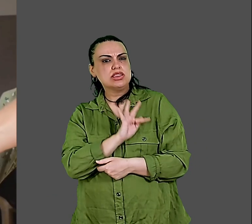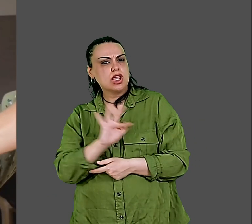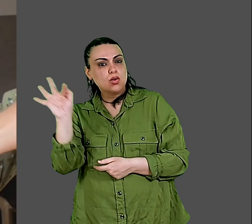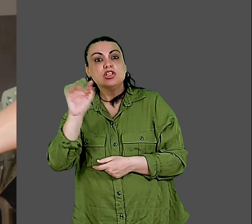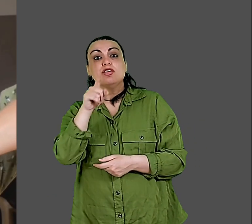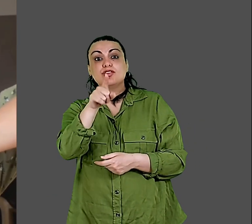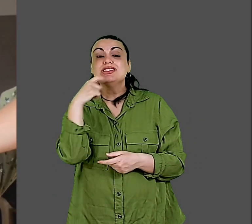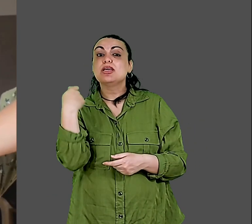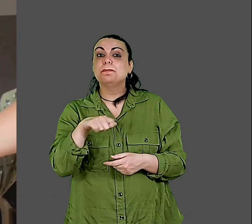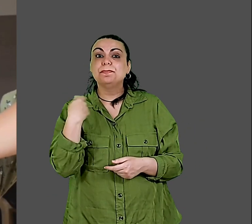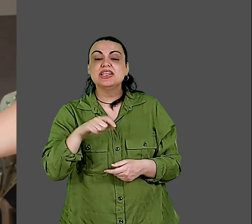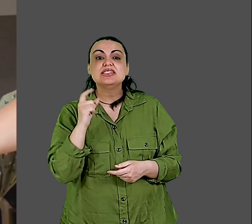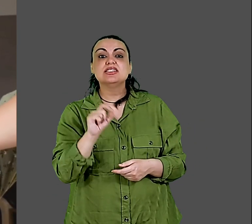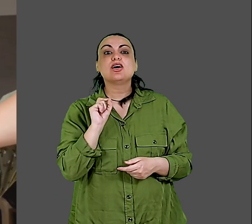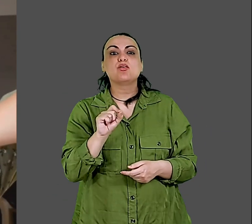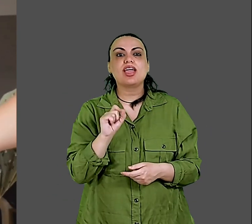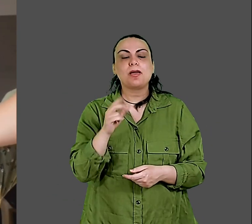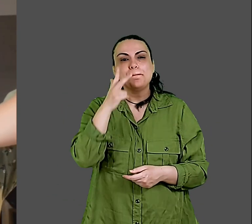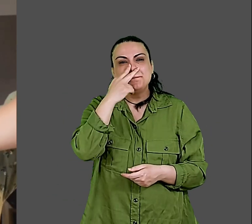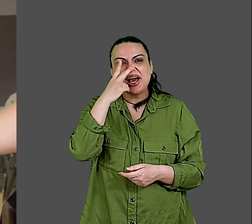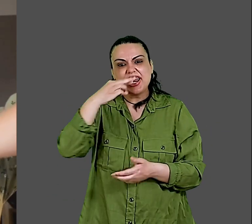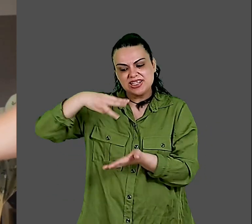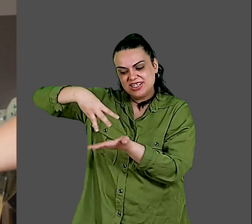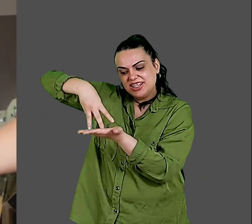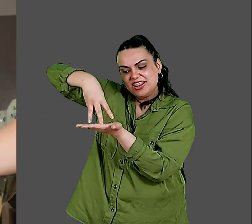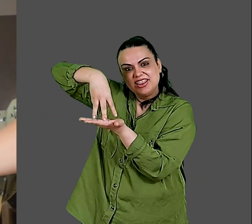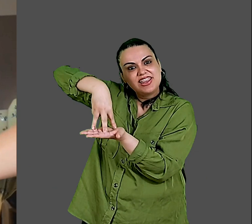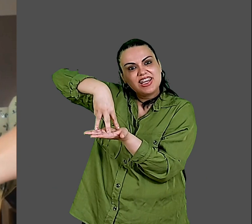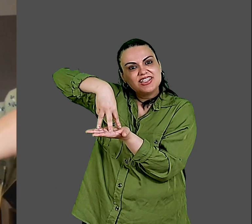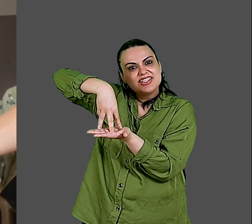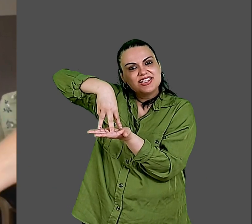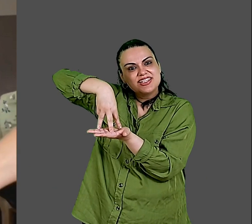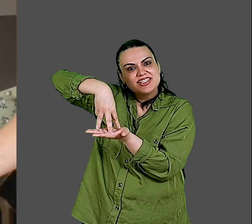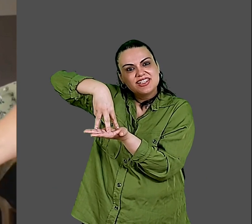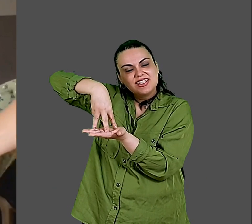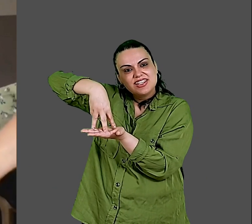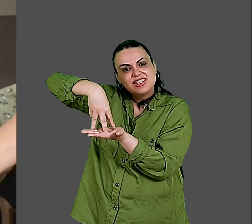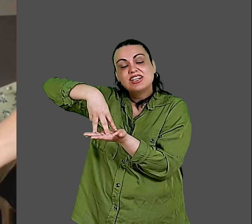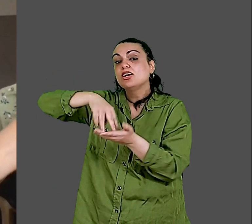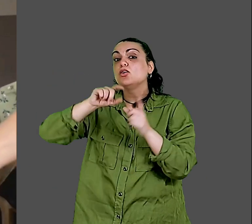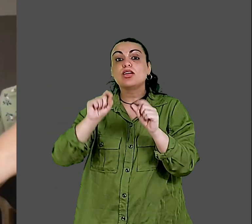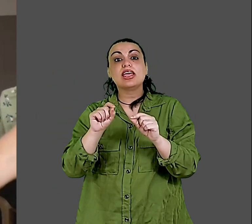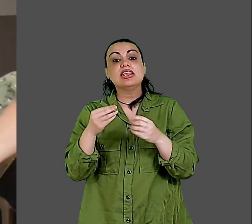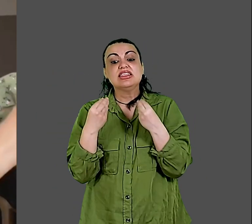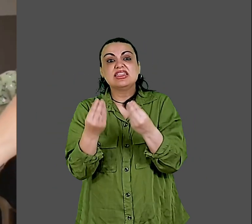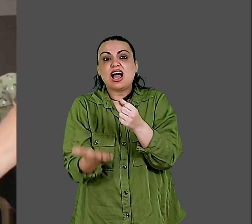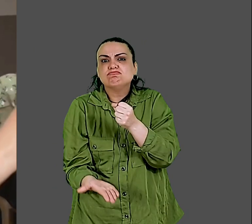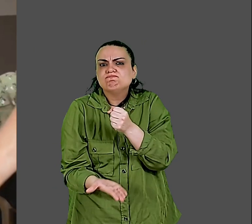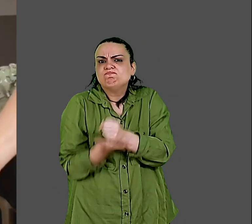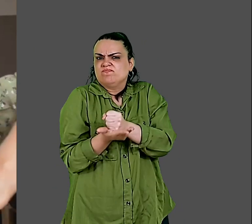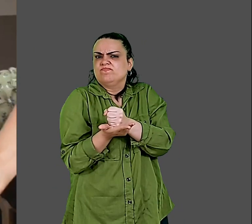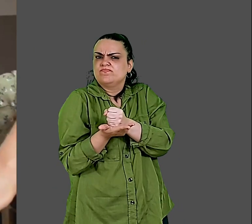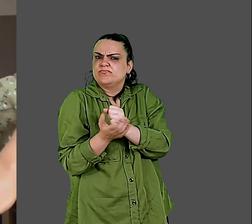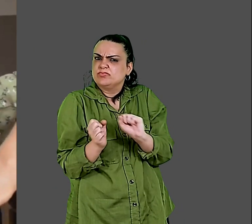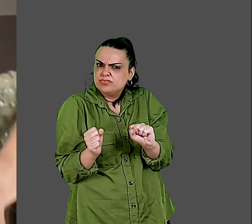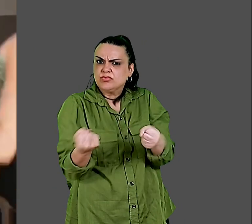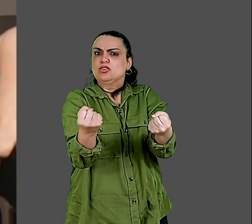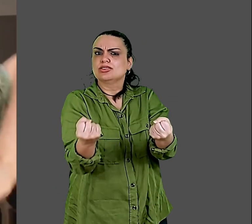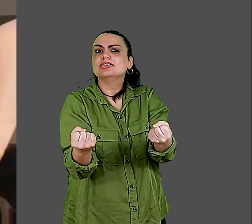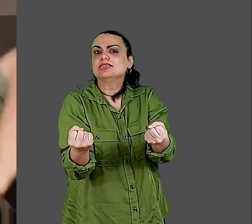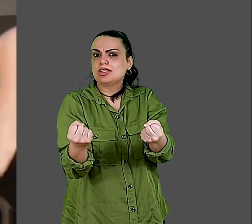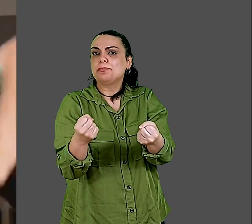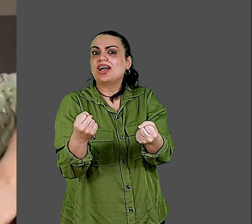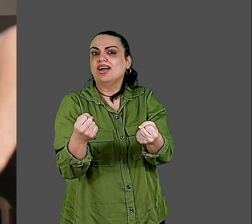isso sobre o que a gente chama de um tripé. Perna de 3. Isso garante sustentabilidade o suficiente